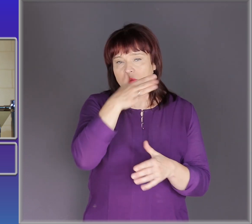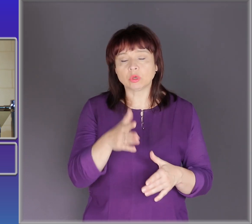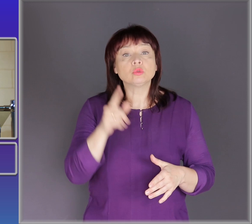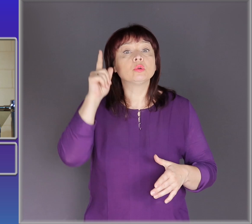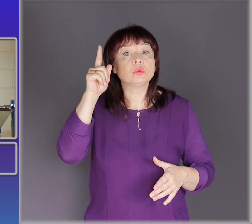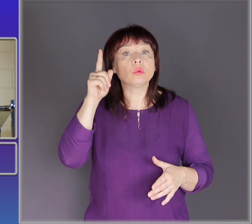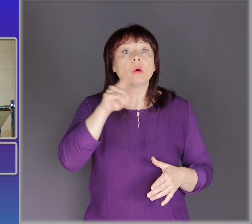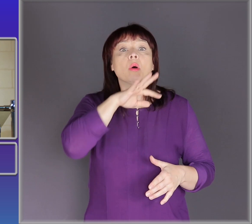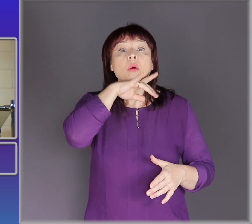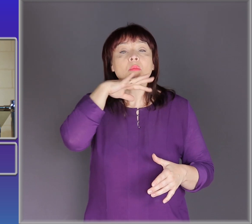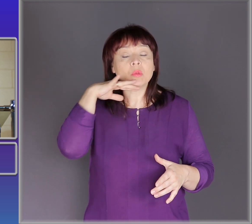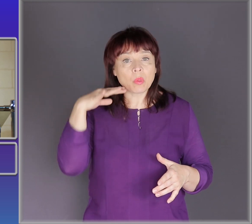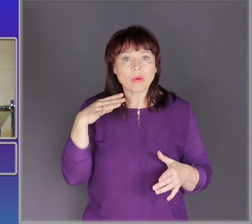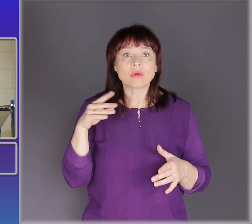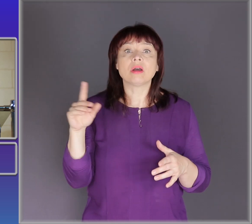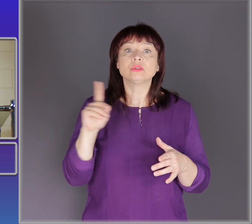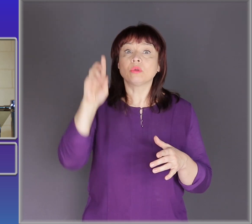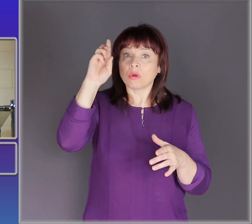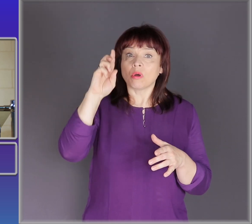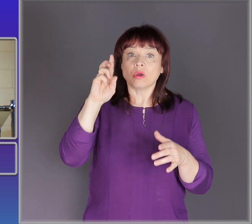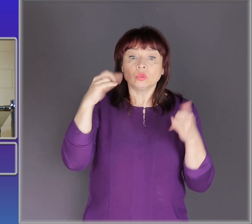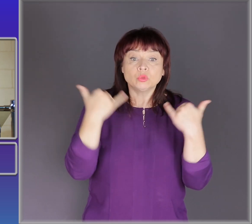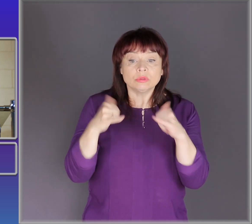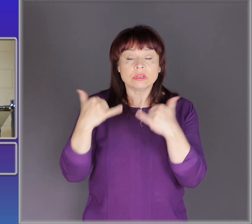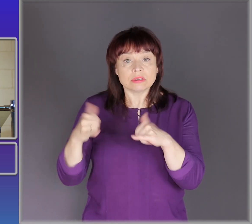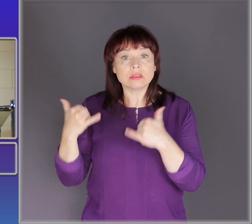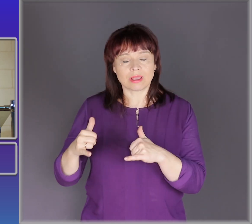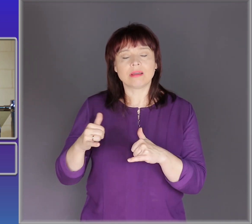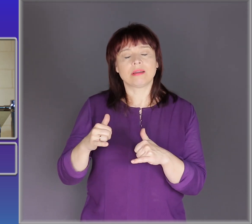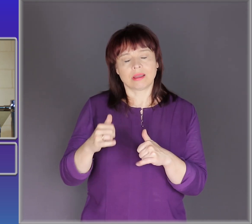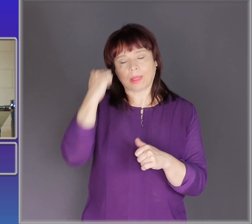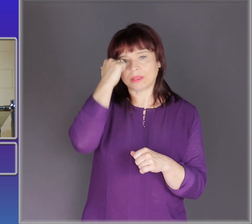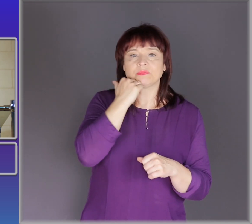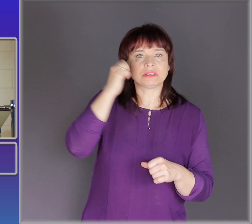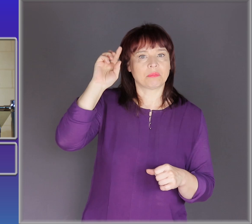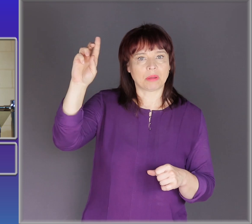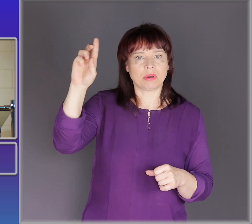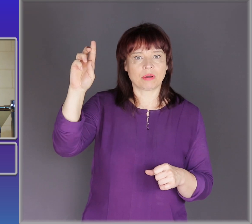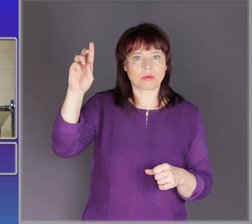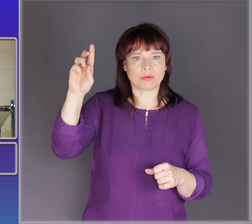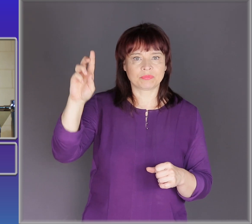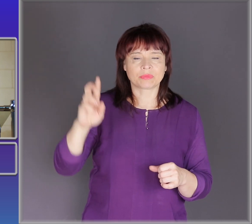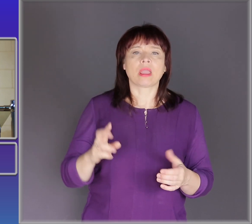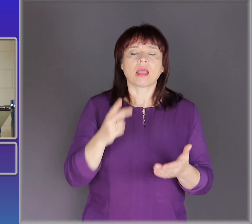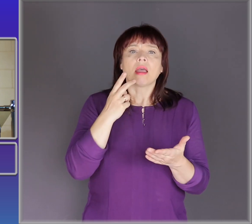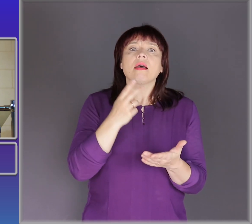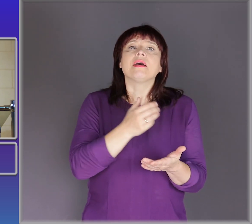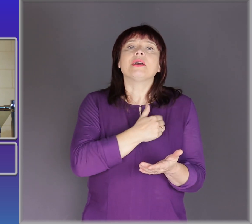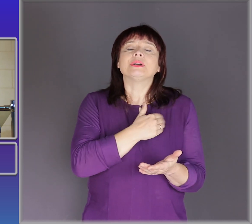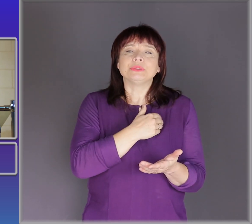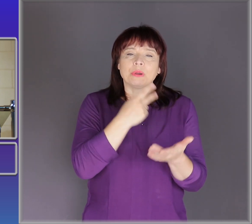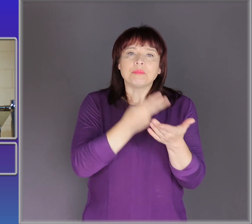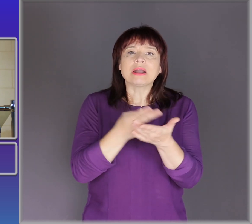происходят они происходят благодаря богу богу который творит чудеса посмотрите я начну все